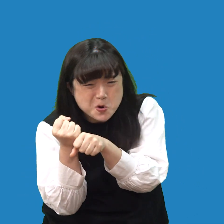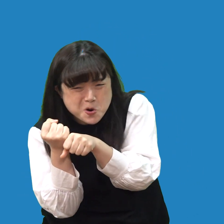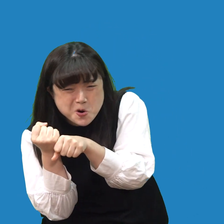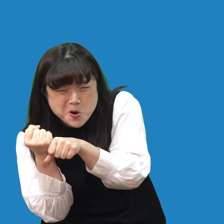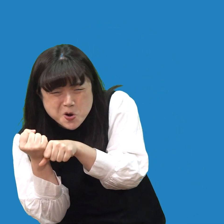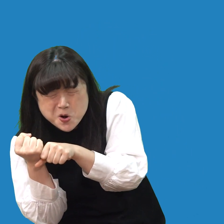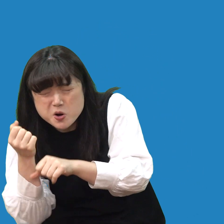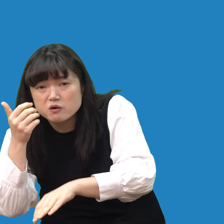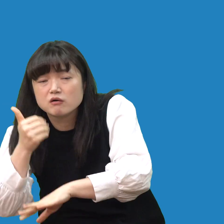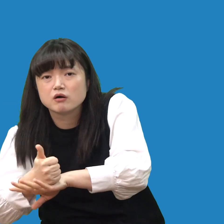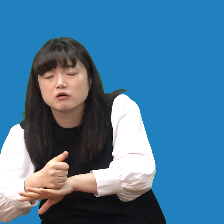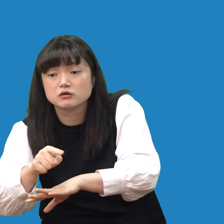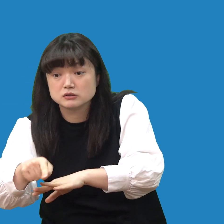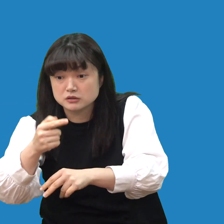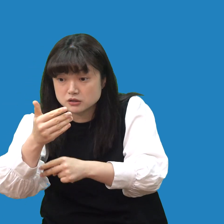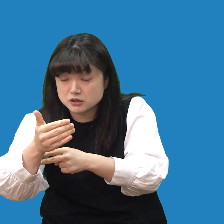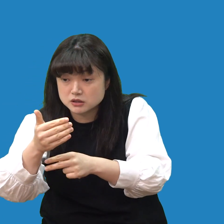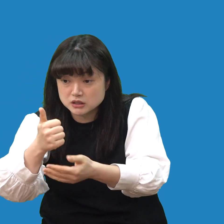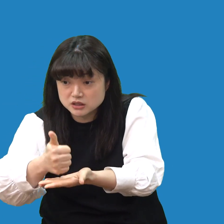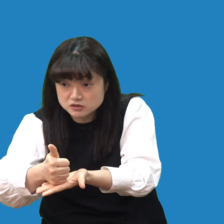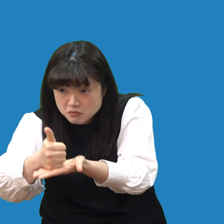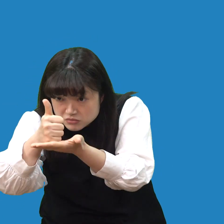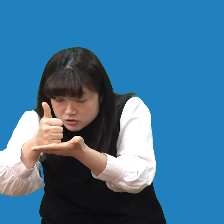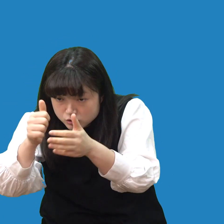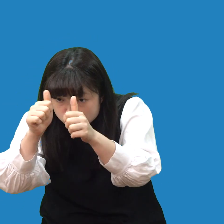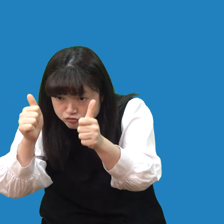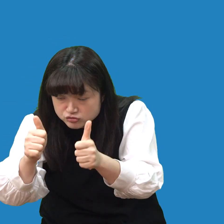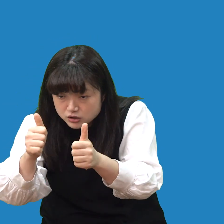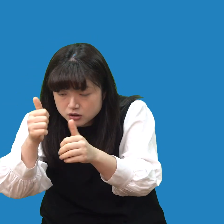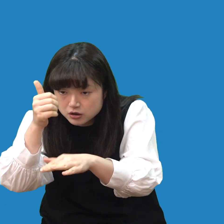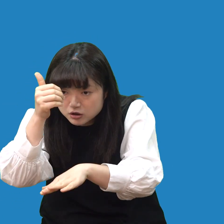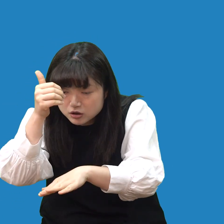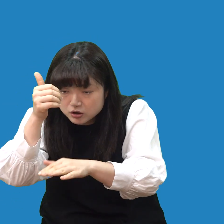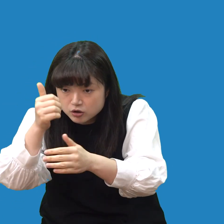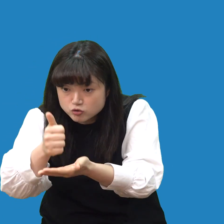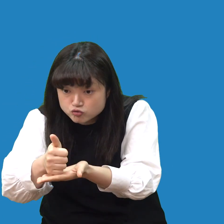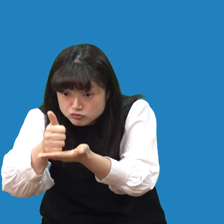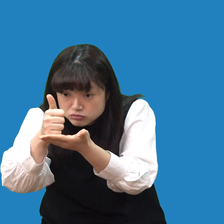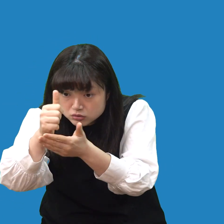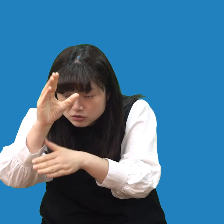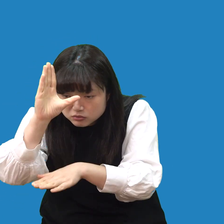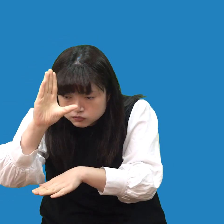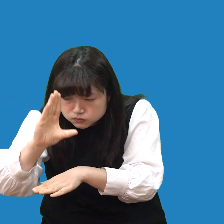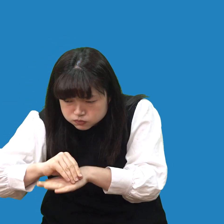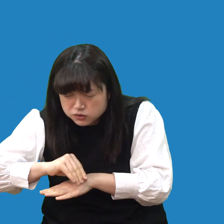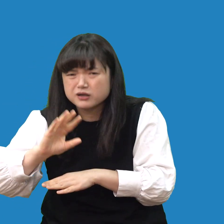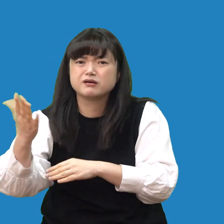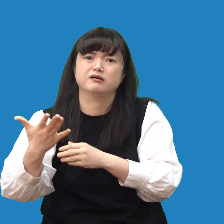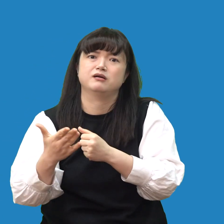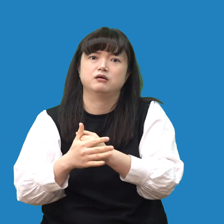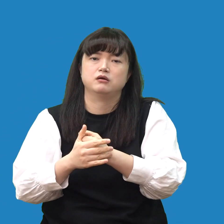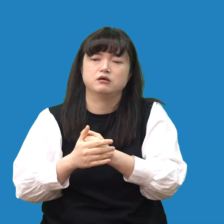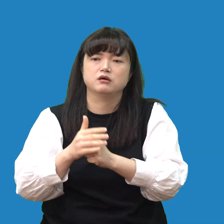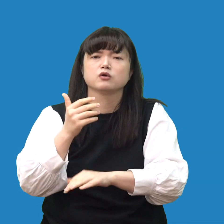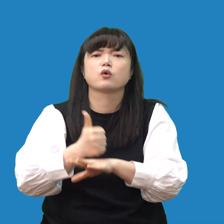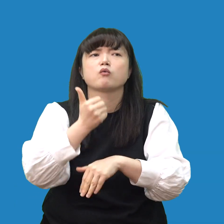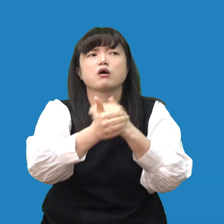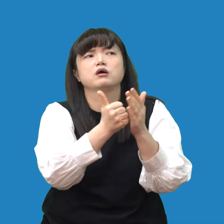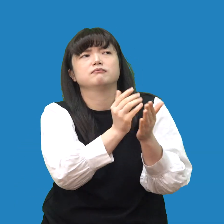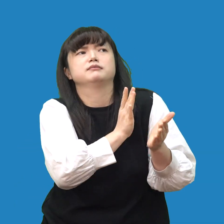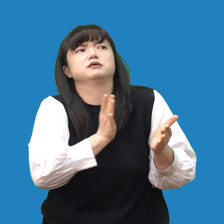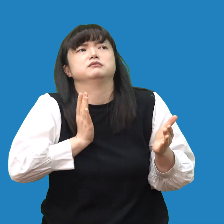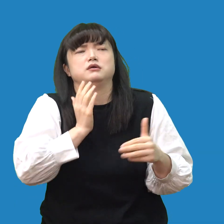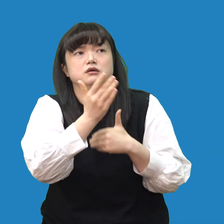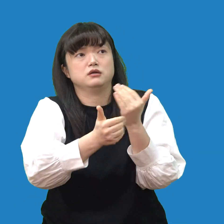보니까 그들이 섬기던 그 우상 숭배에 자연스럽게 연루됩니다. 그래서 배교한 겁니다.